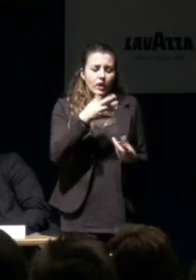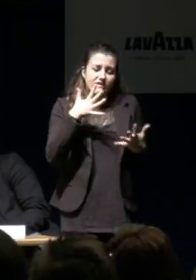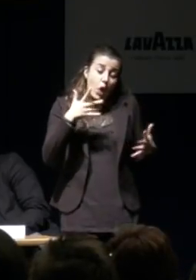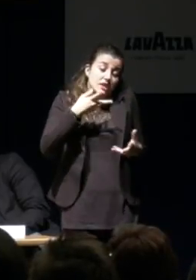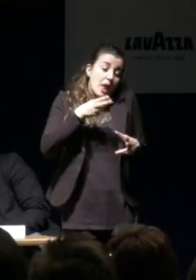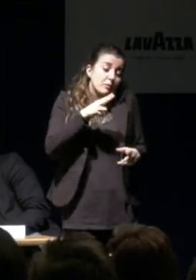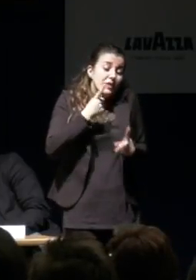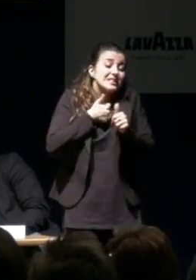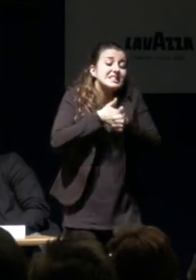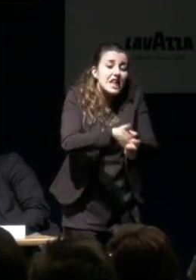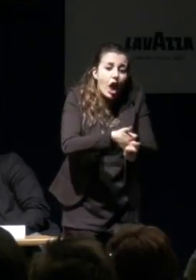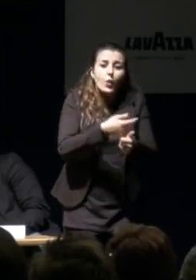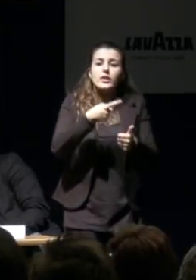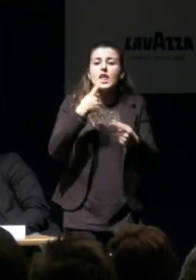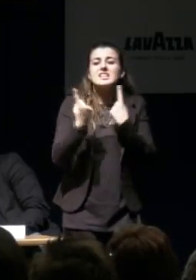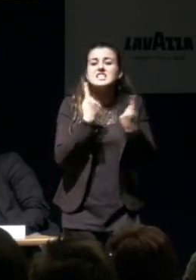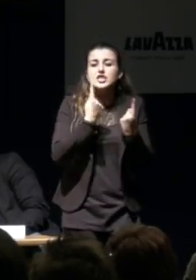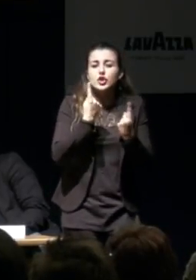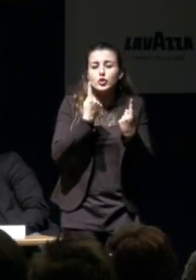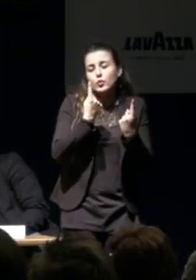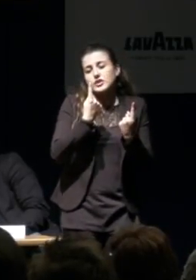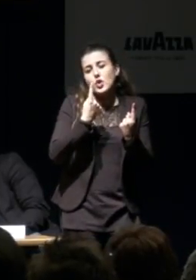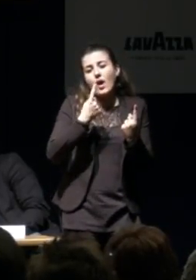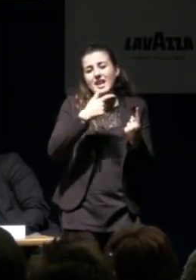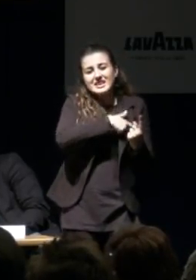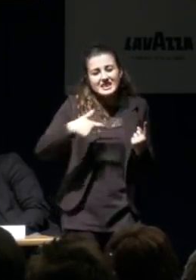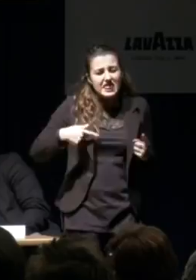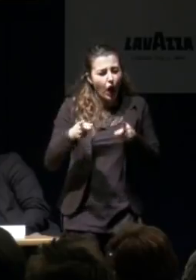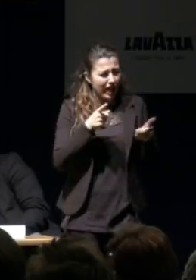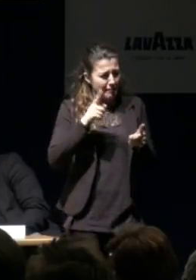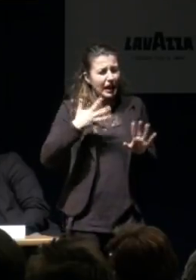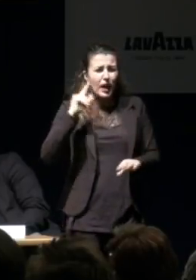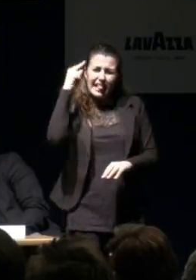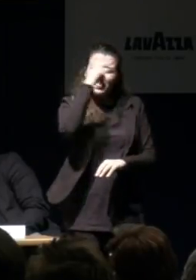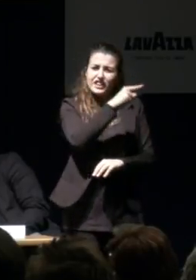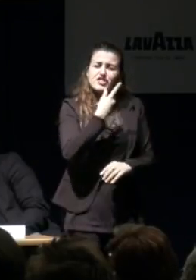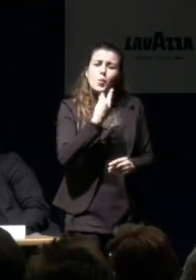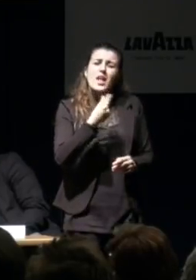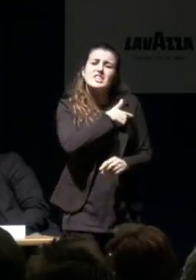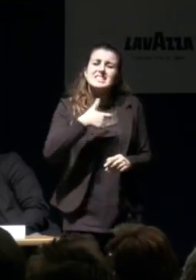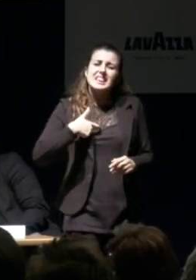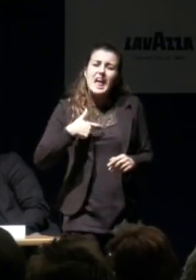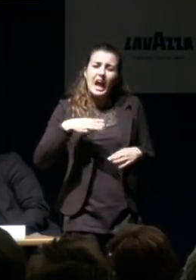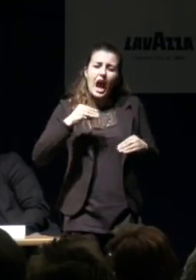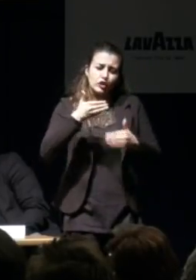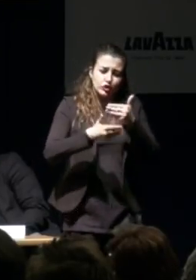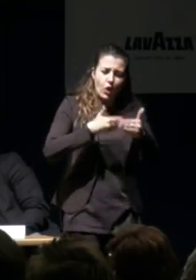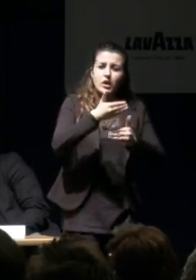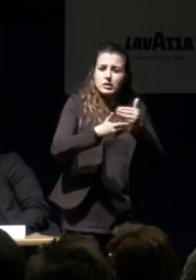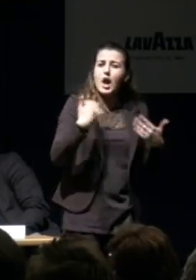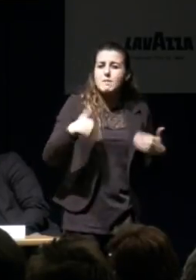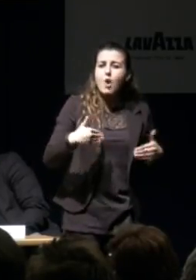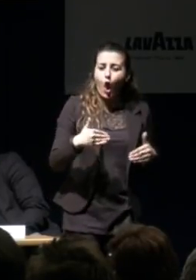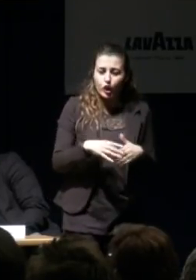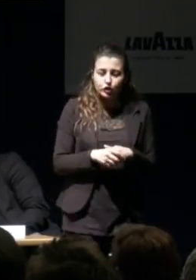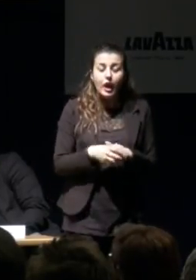di più le vicende del sindacato in anni molto difficile in cui il sindacato andava un po a remengo insomma è